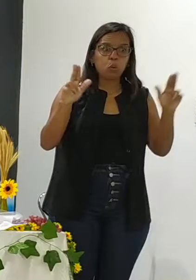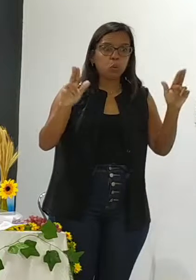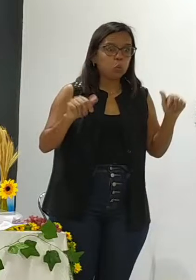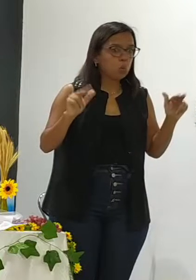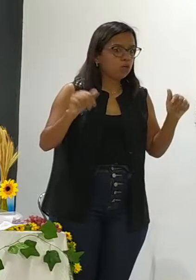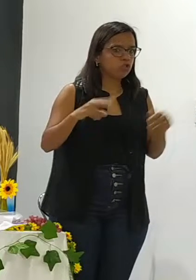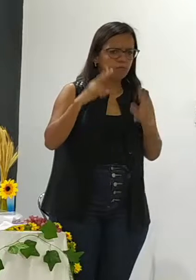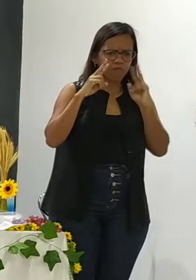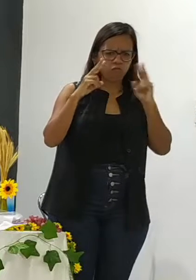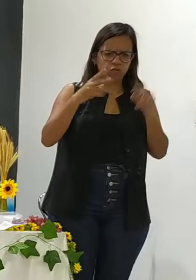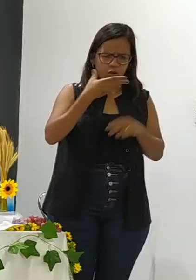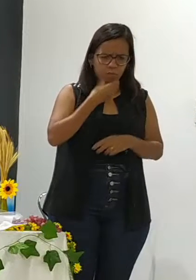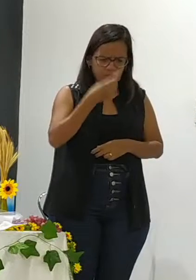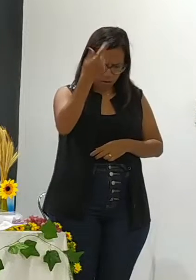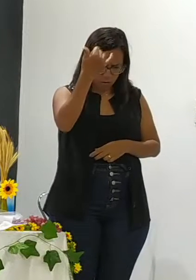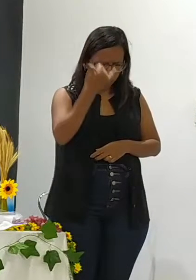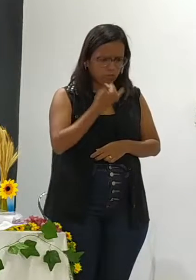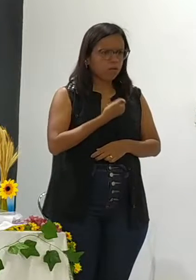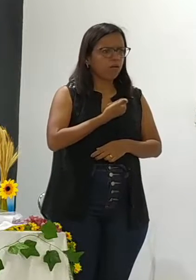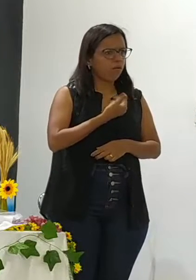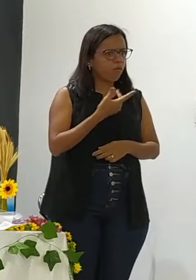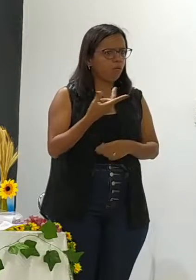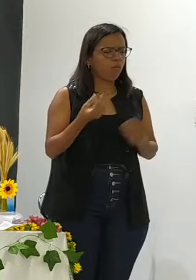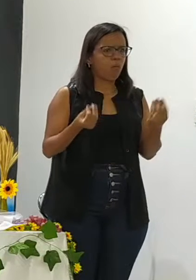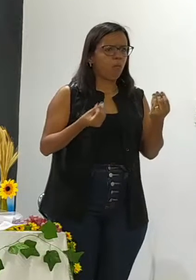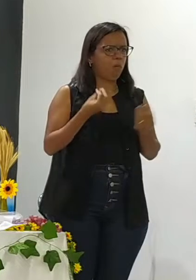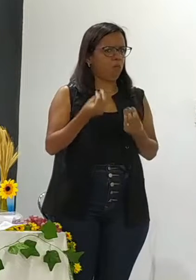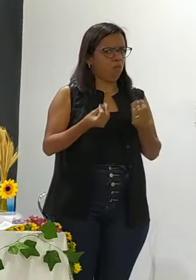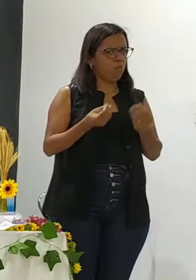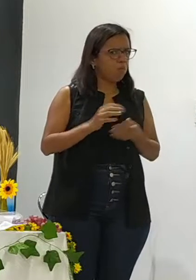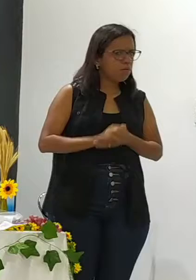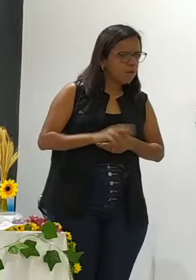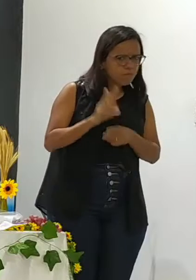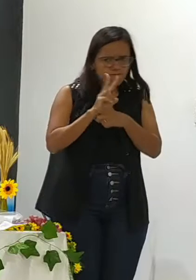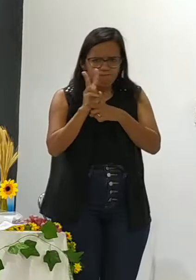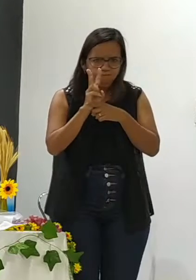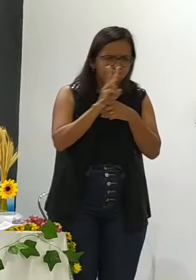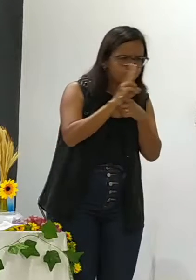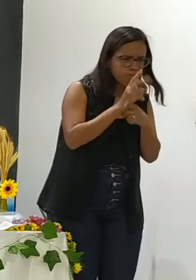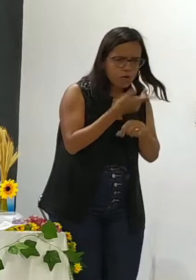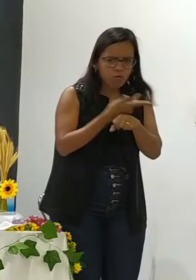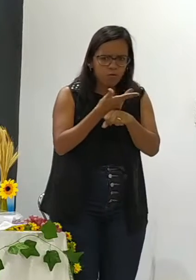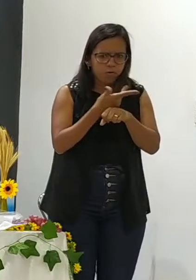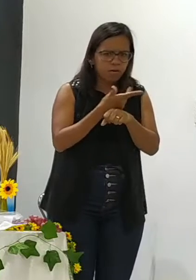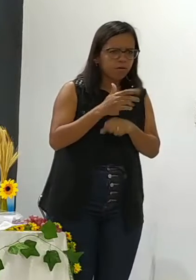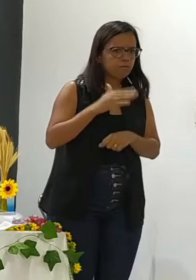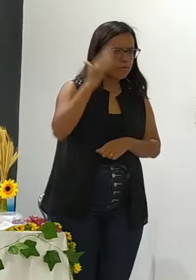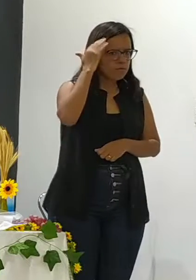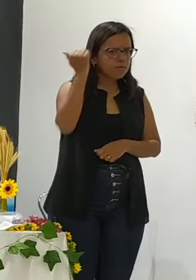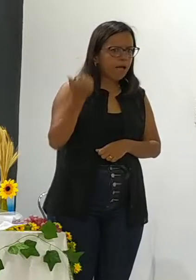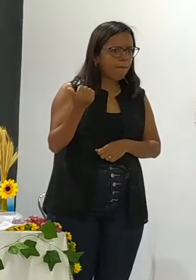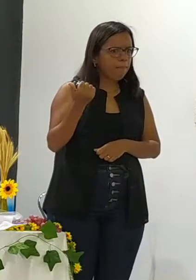me visto. Eu falei: não é possível, esse camarada, ele deve andar por aí, sabe, procurando saber alguma coisa. Que palavra,